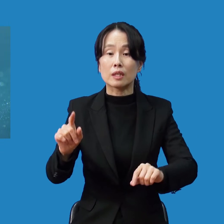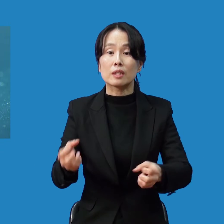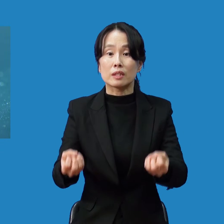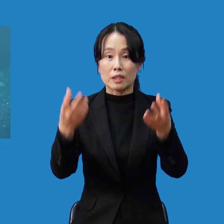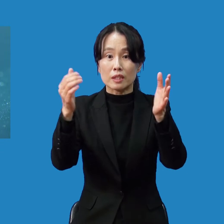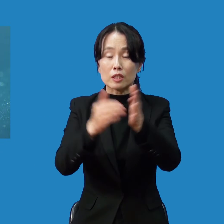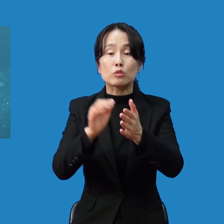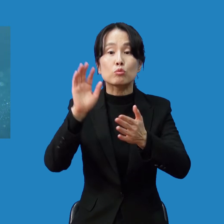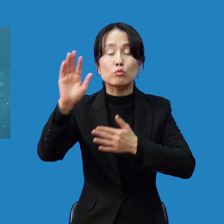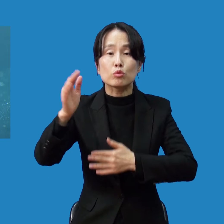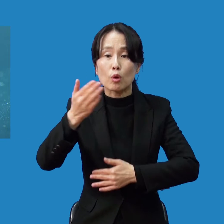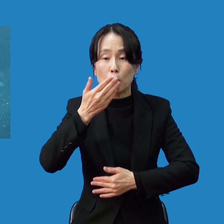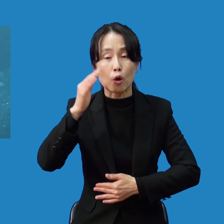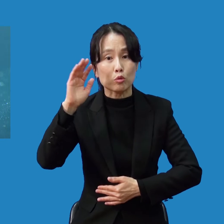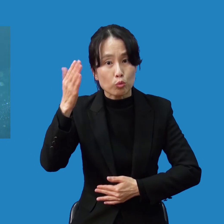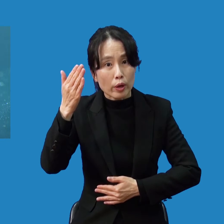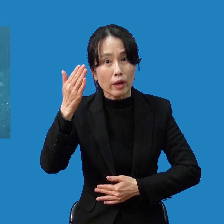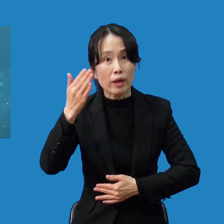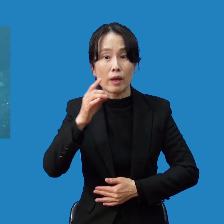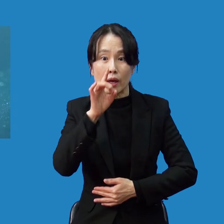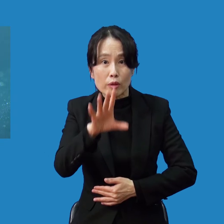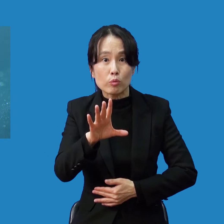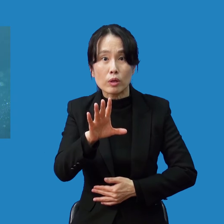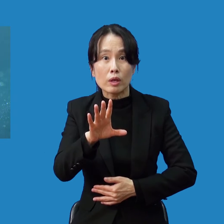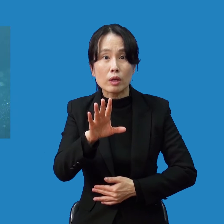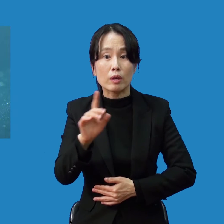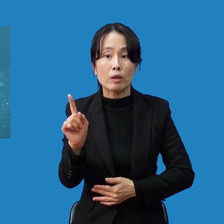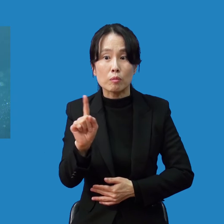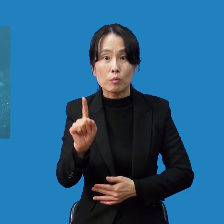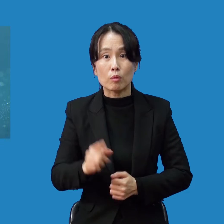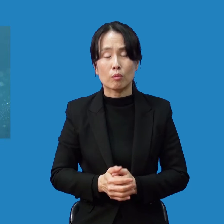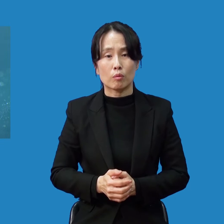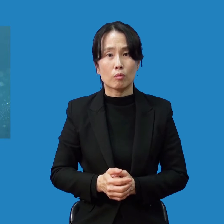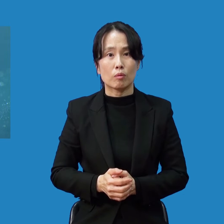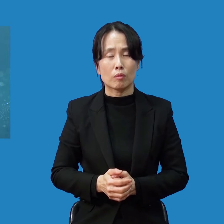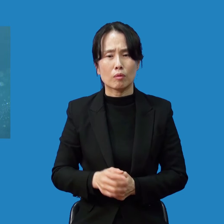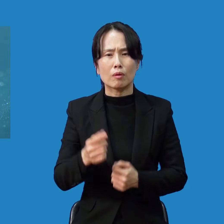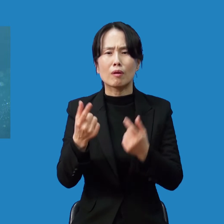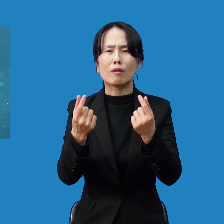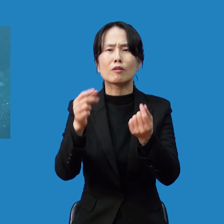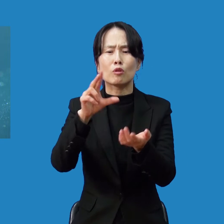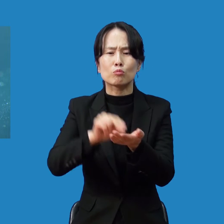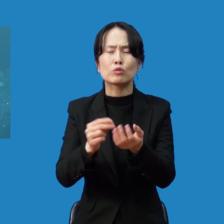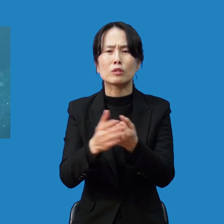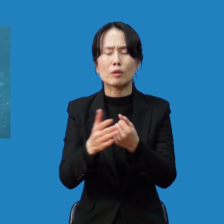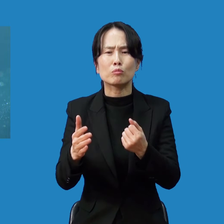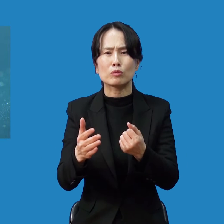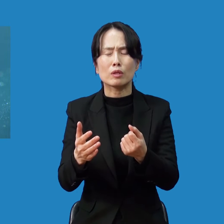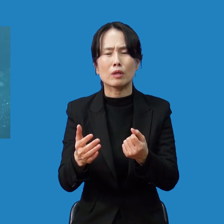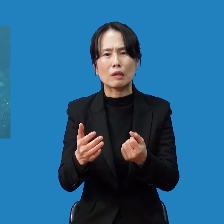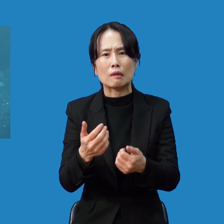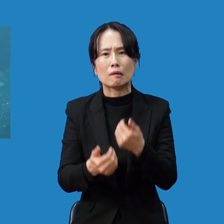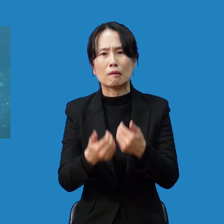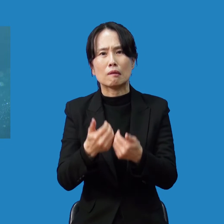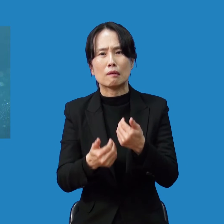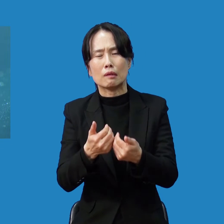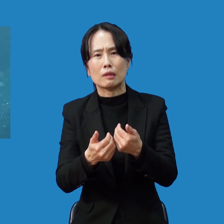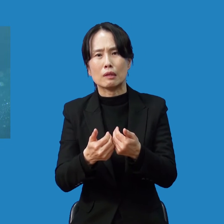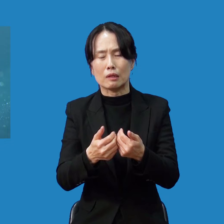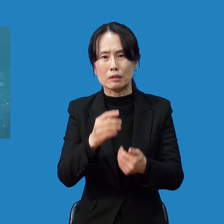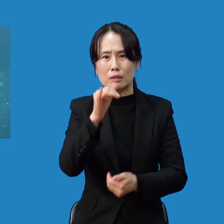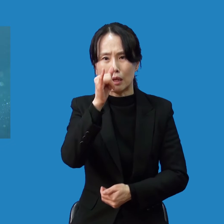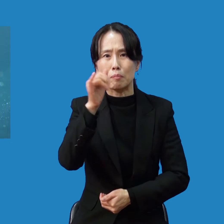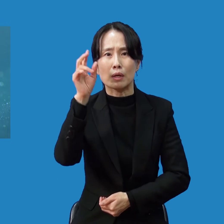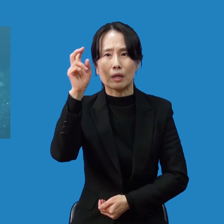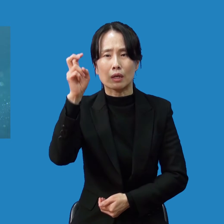먹어도 됩니까? 안 됩니까? 우리 교인들 중에도 그런 문제 때문에 명절 때마다 갈등이 생기는 분들이 계실